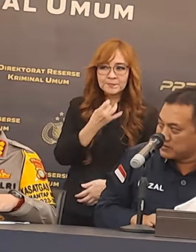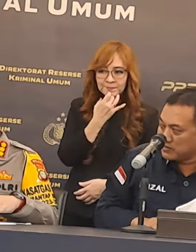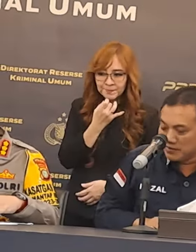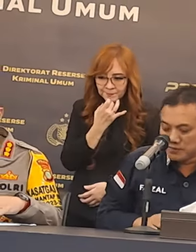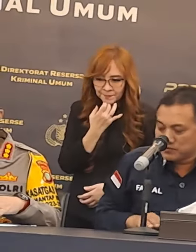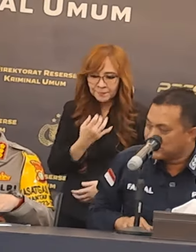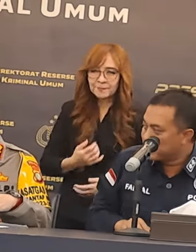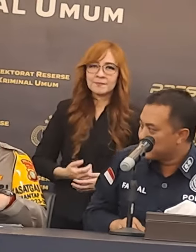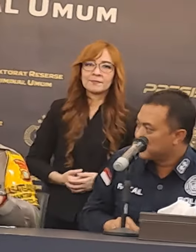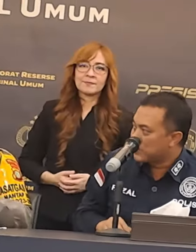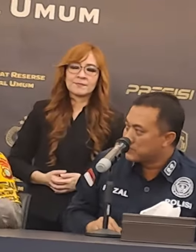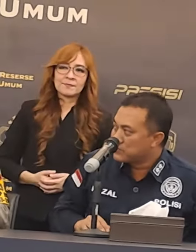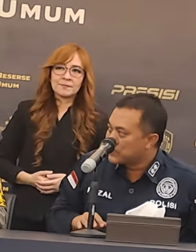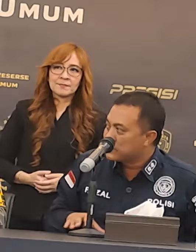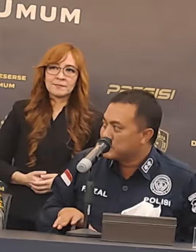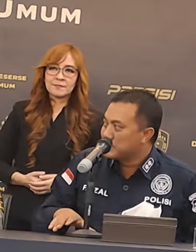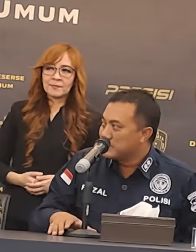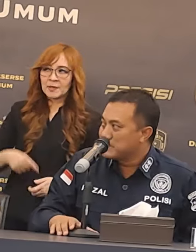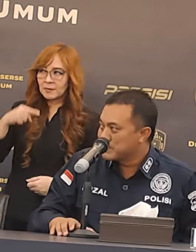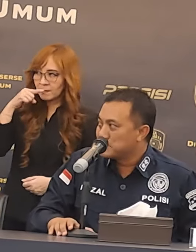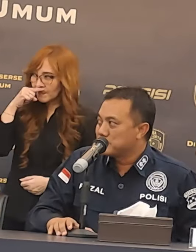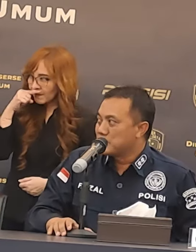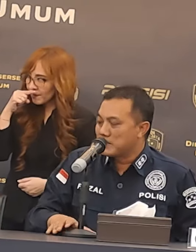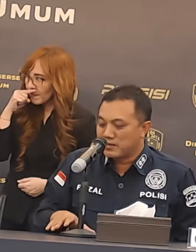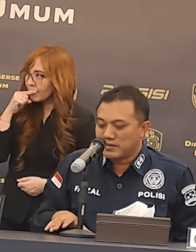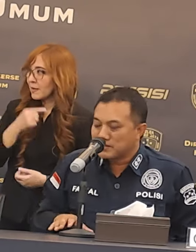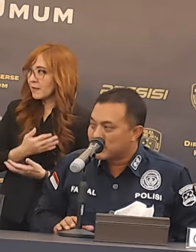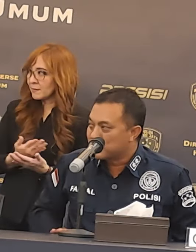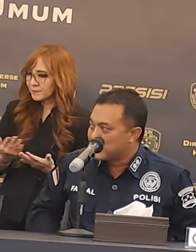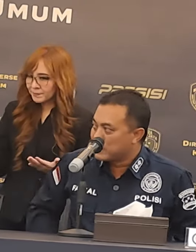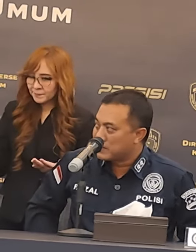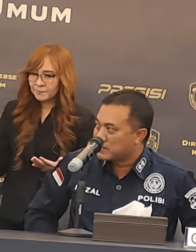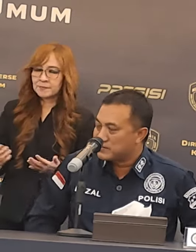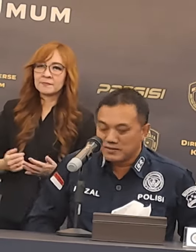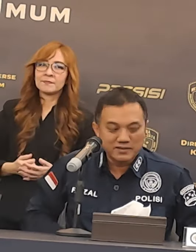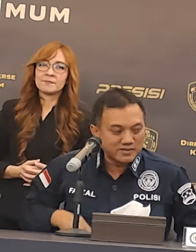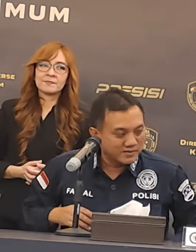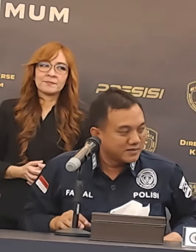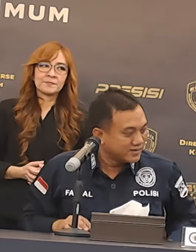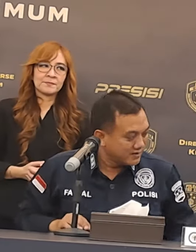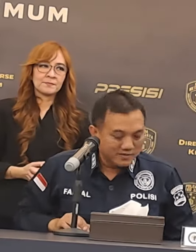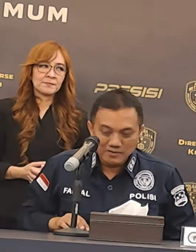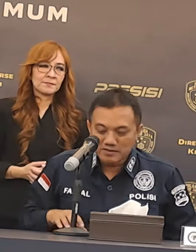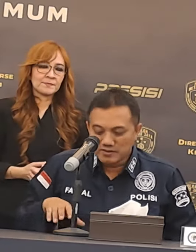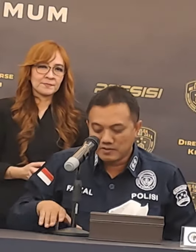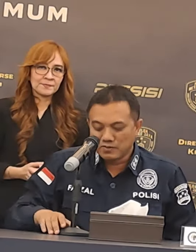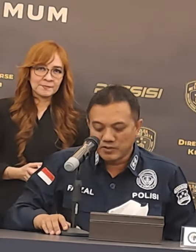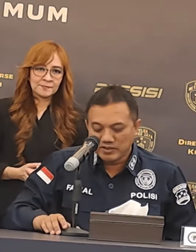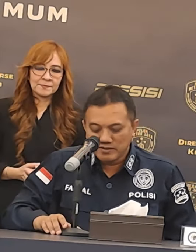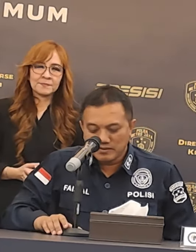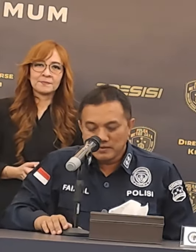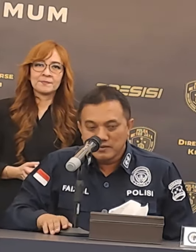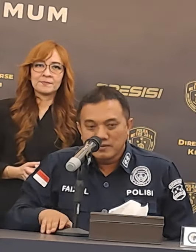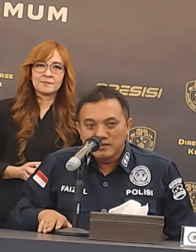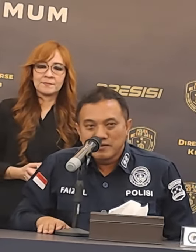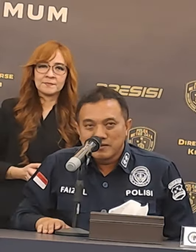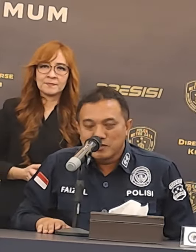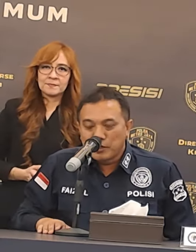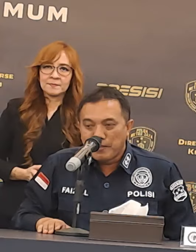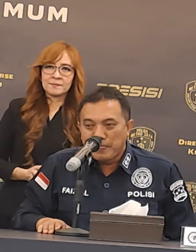Bapak Dirkrimum, Bapak Kabitumas, Bapak Kasubdit Yatanras dan Kompoleri,